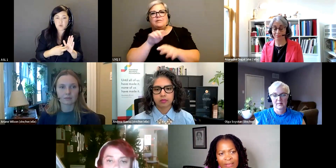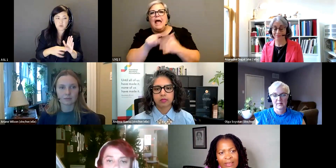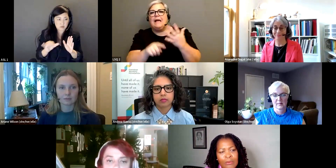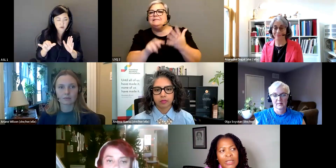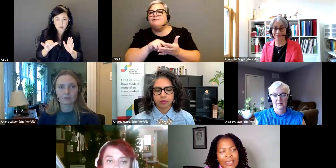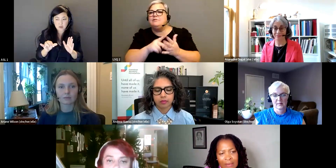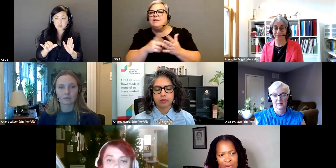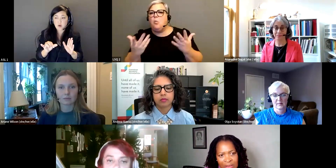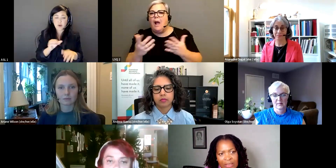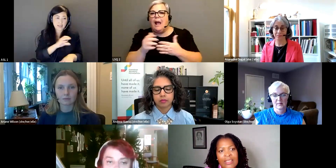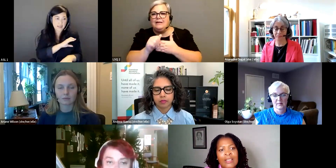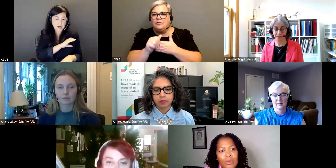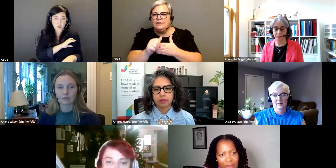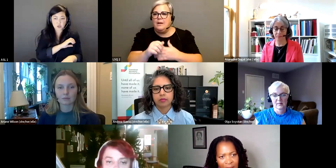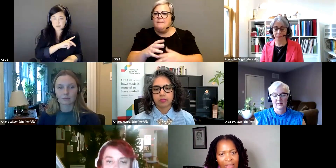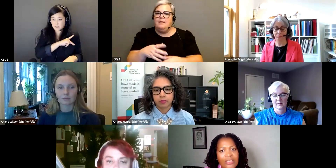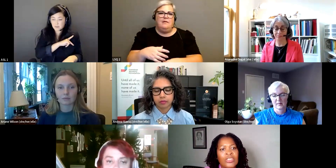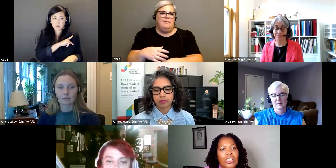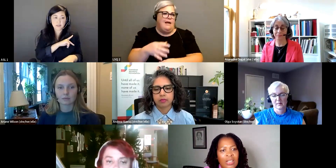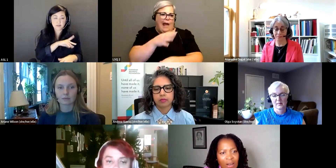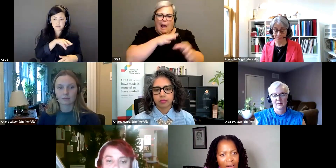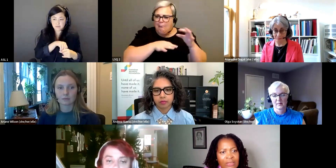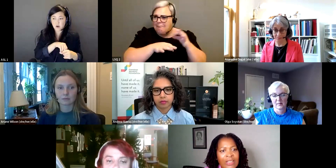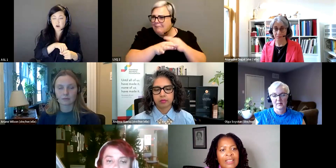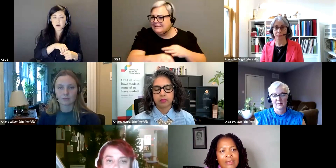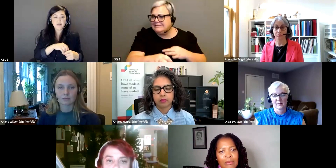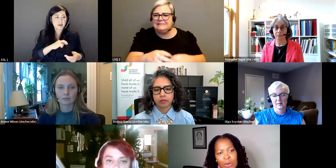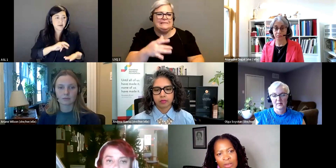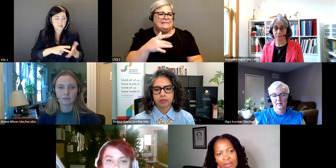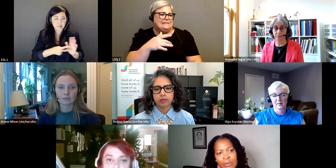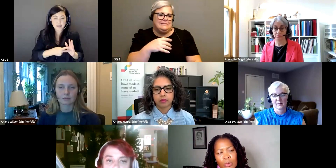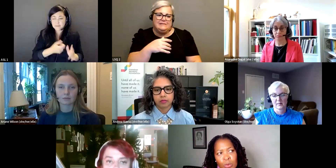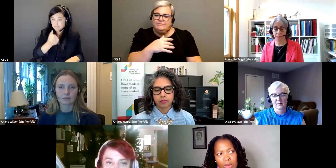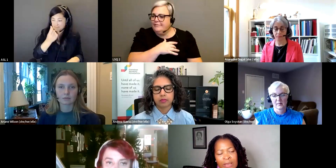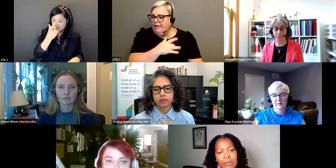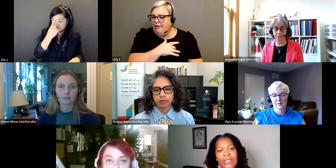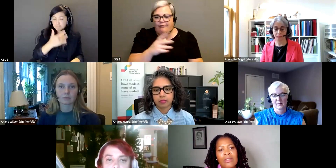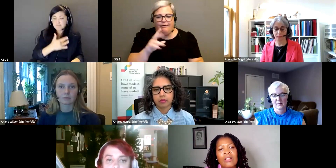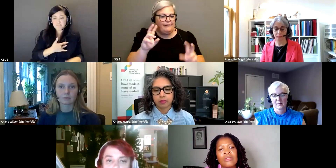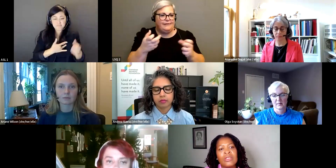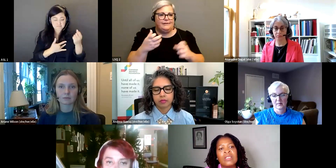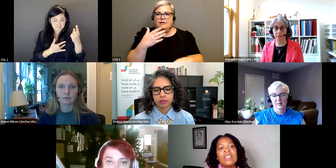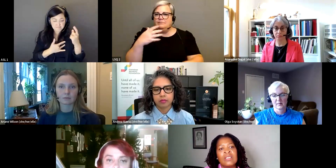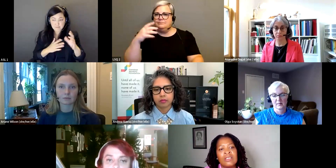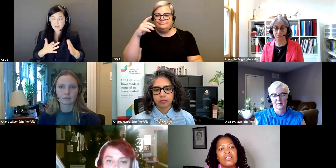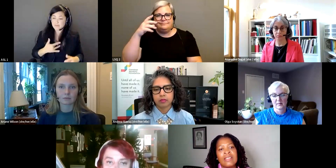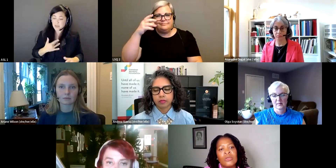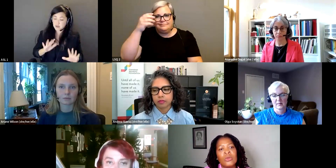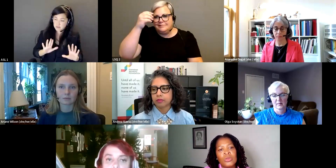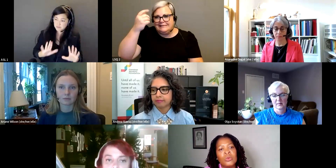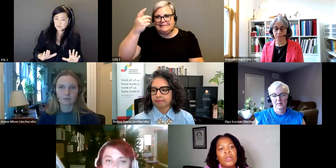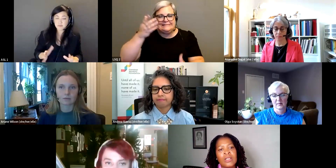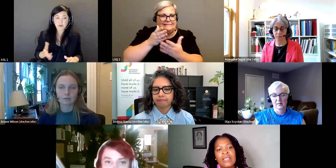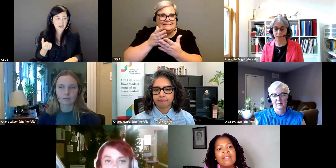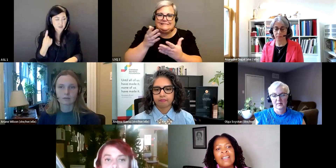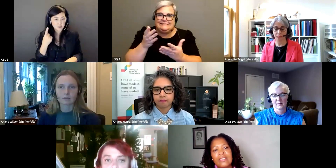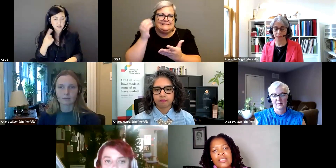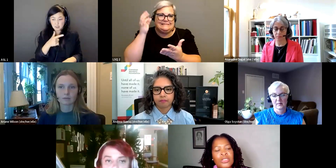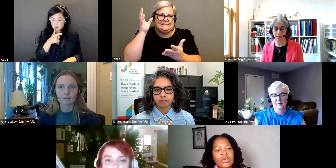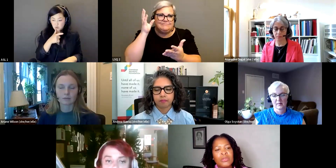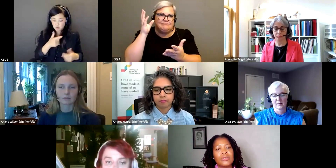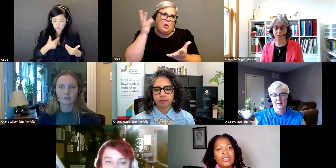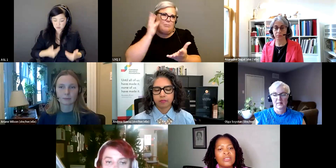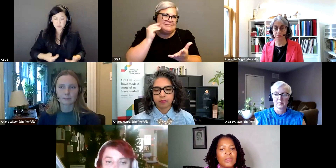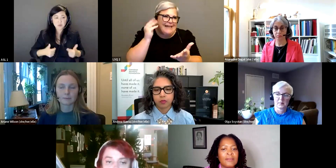leadership. Avec empathie, avec cœur, avec sagesse, expertise, connaissance, c'est tout. Tout cela est